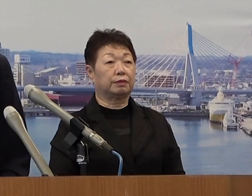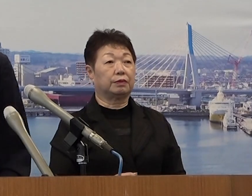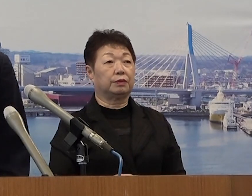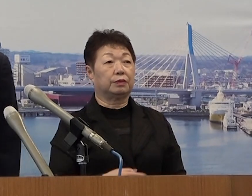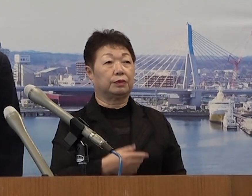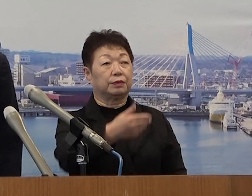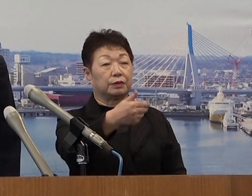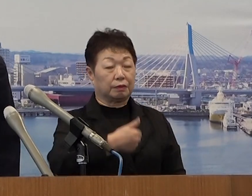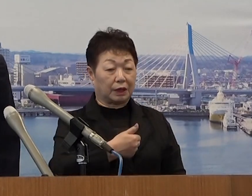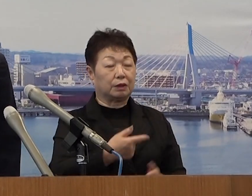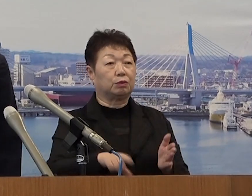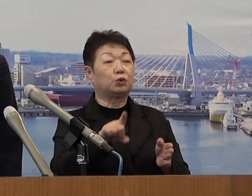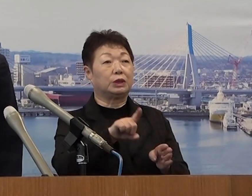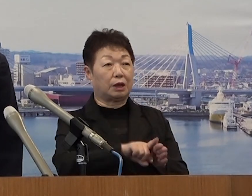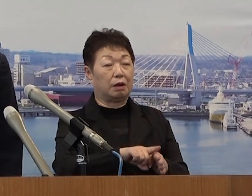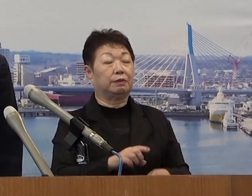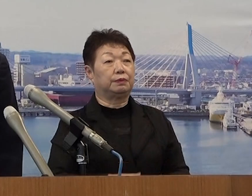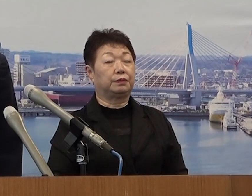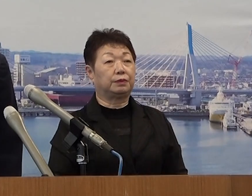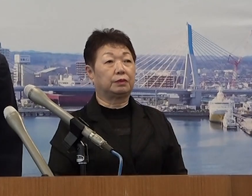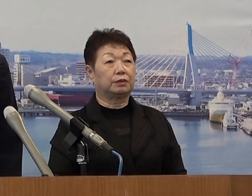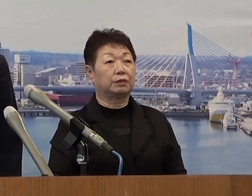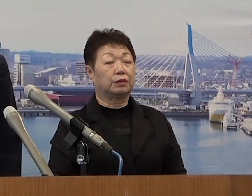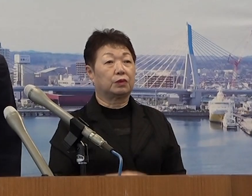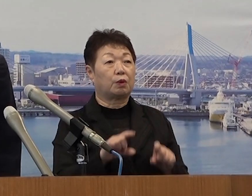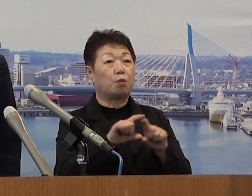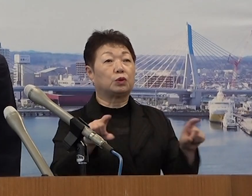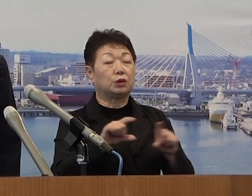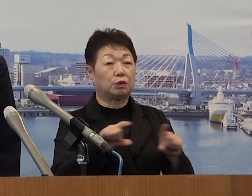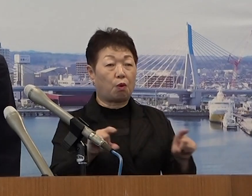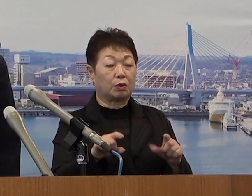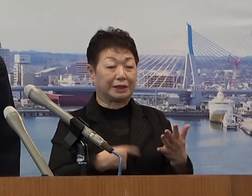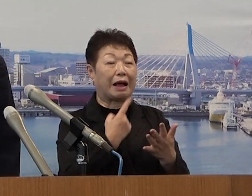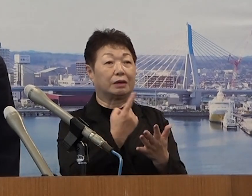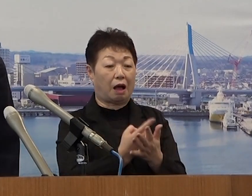じゃあちょっと追加なんですけれども、もちろんその参加、